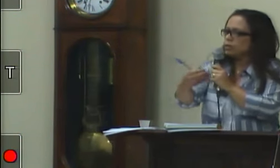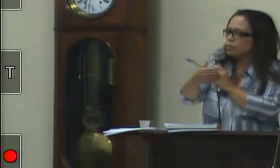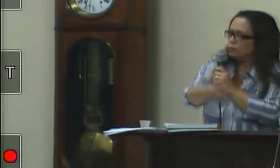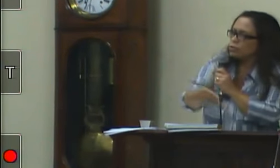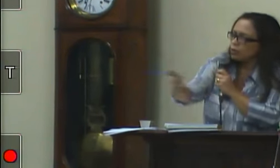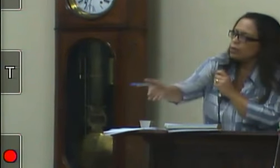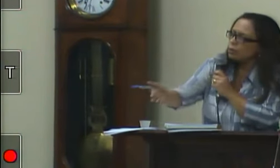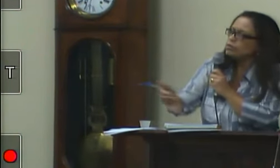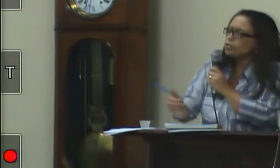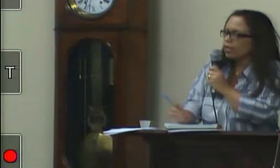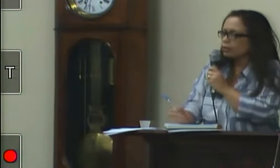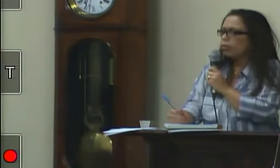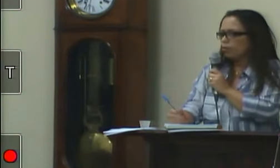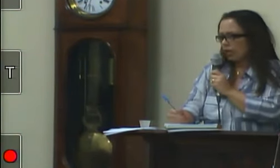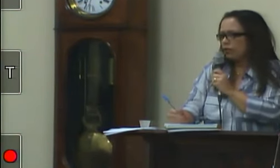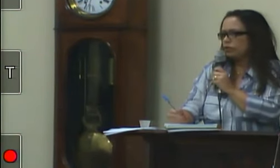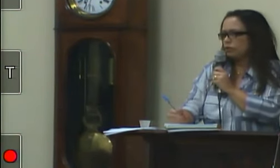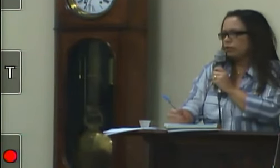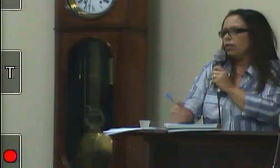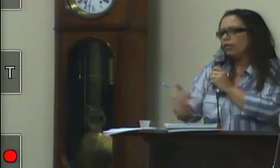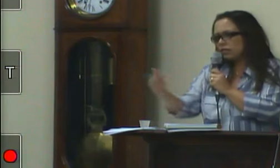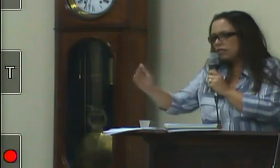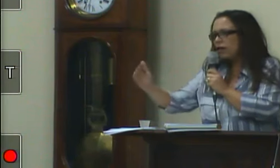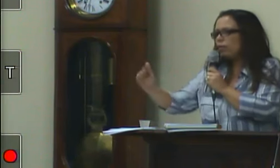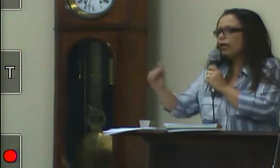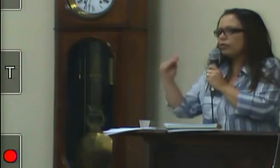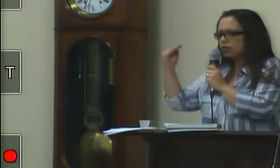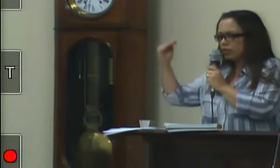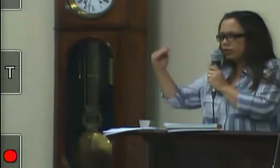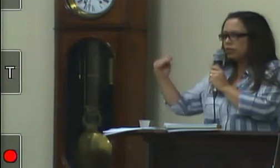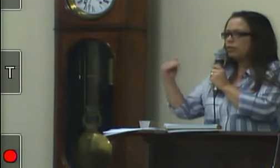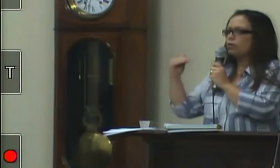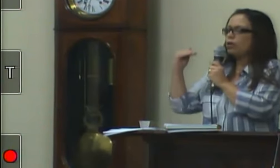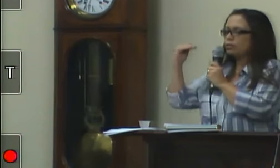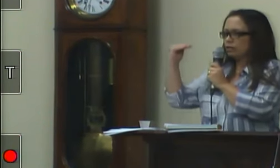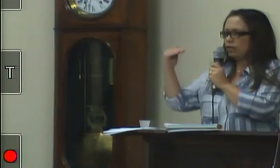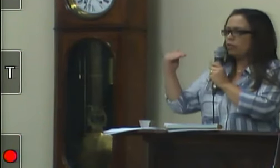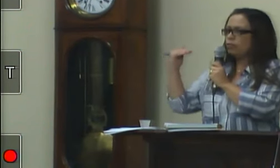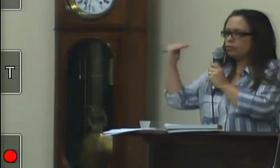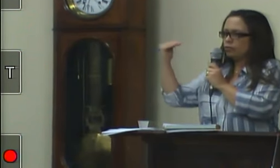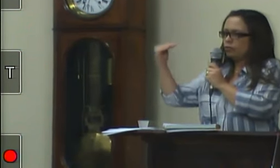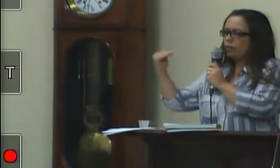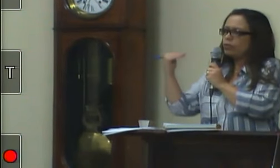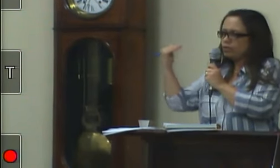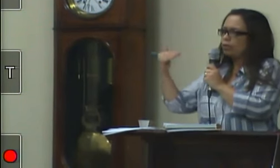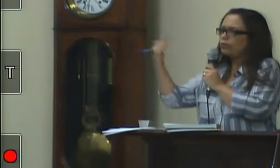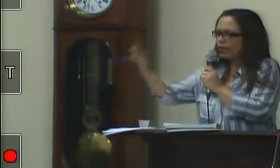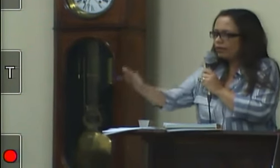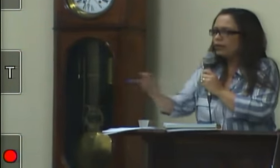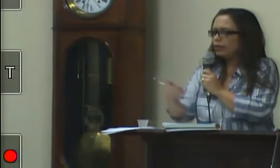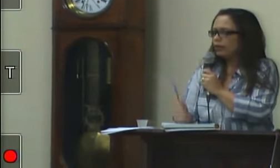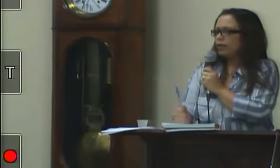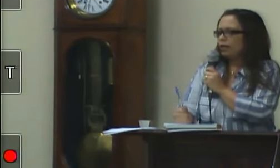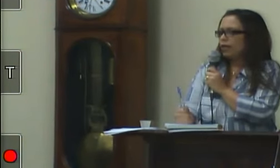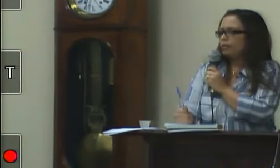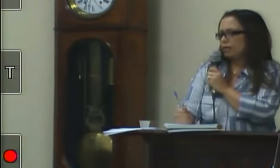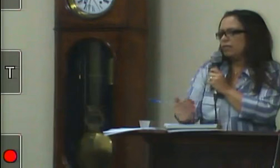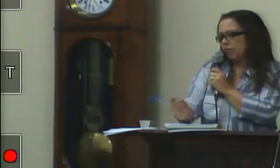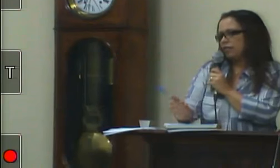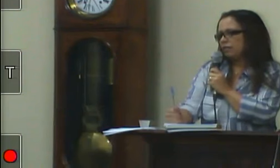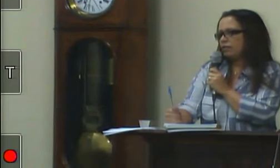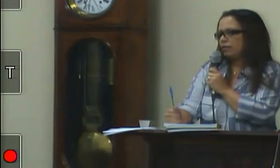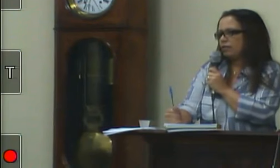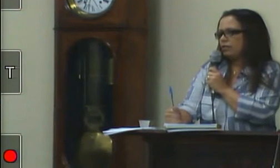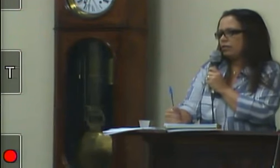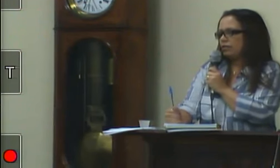2 funcionando onde é atualmente. Inicialmente, até nós, né, como a população, vai